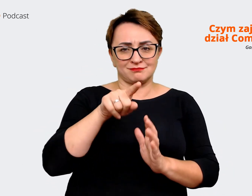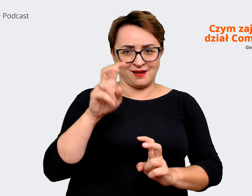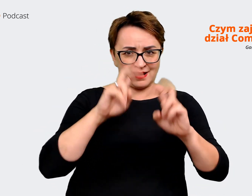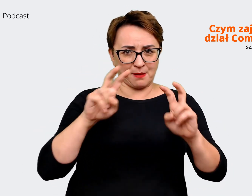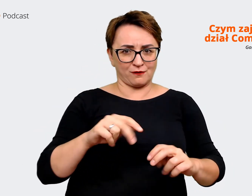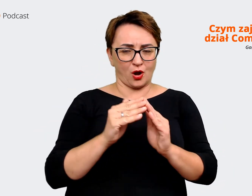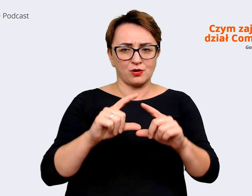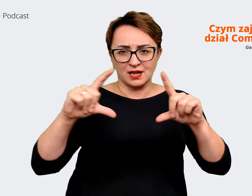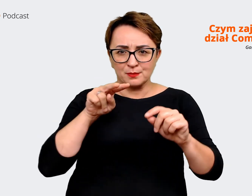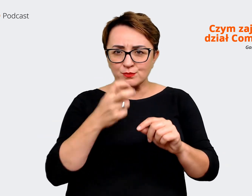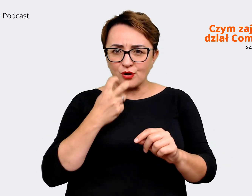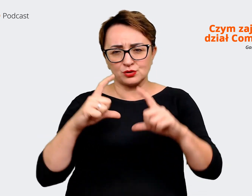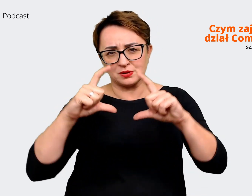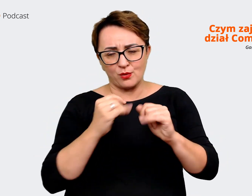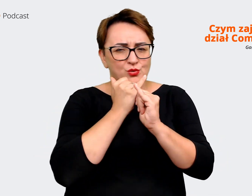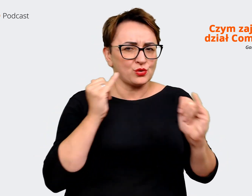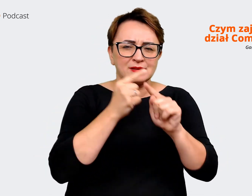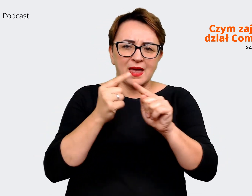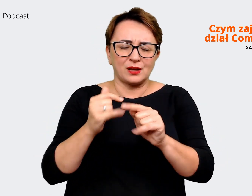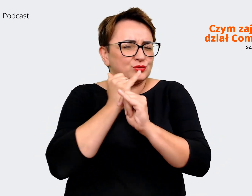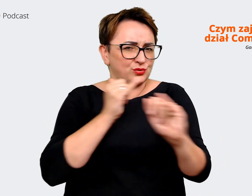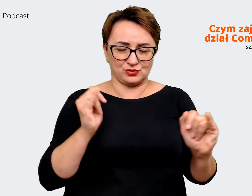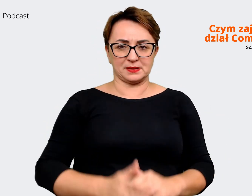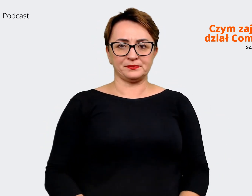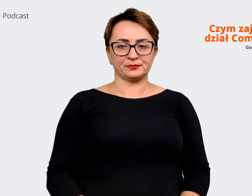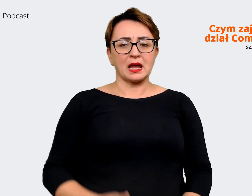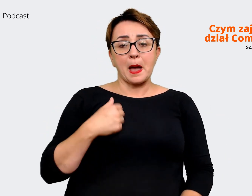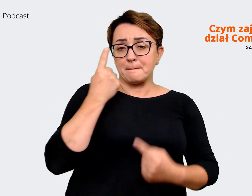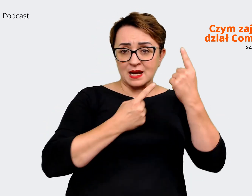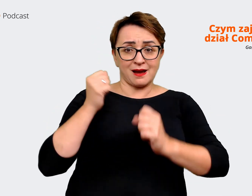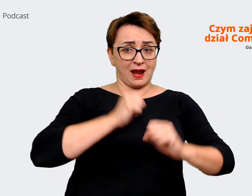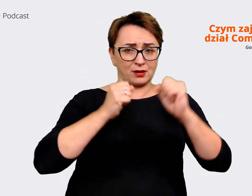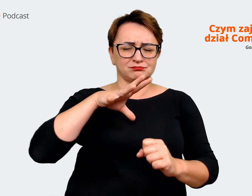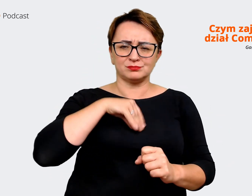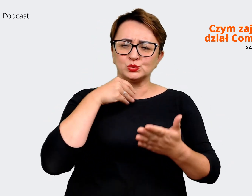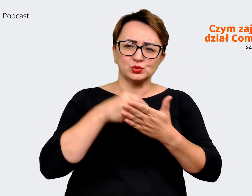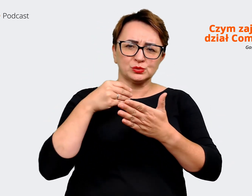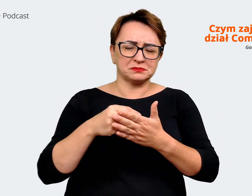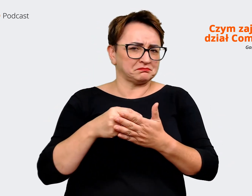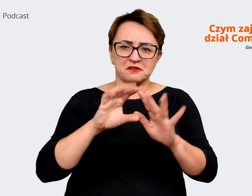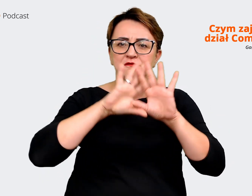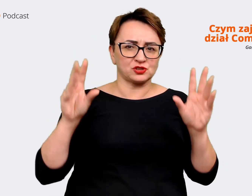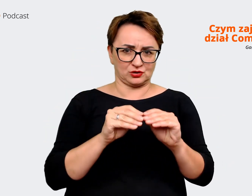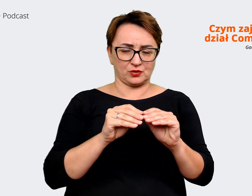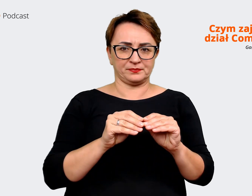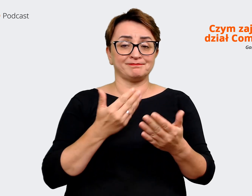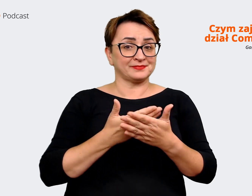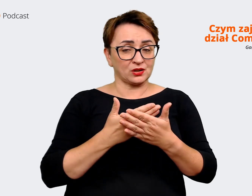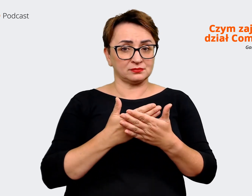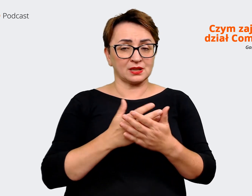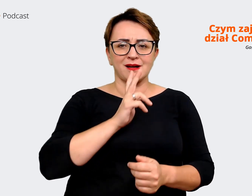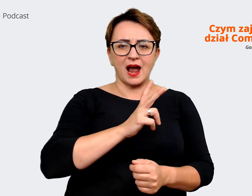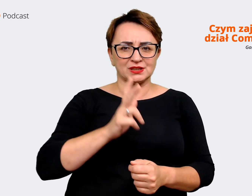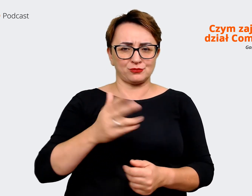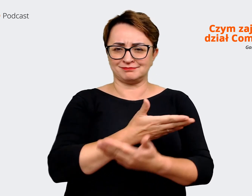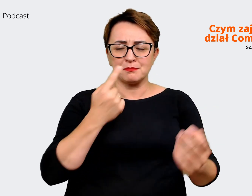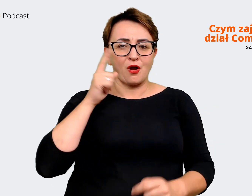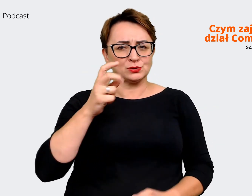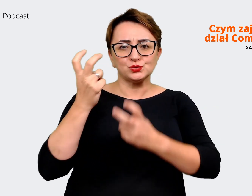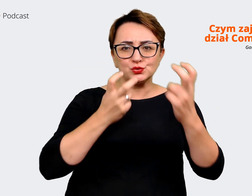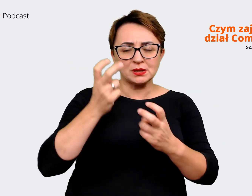już mówiłem ostatnio, jak nagrywałem jakiś podcast w zeszłym roku, że kupiłem kapok dla psa, więc jak widzę, wszystkie rzeczy są na Allegro. Teraz